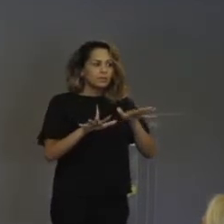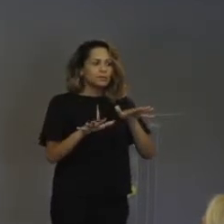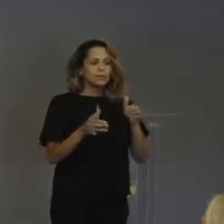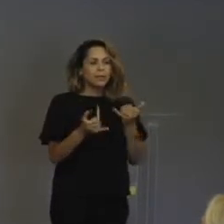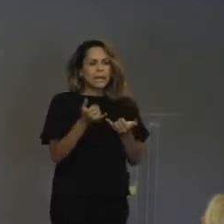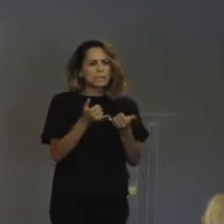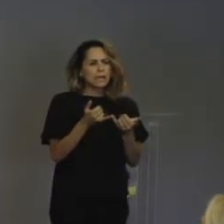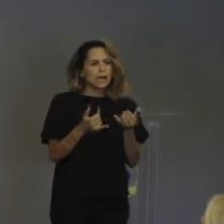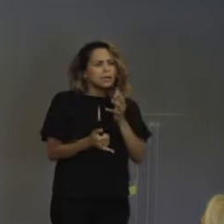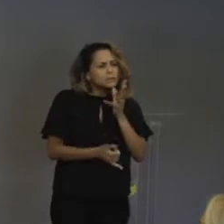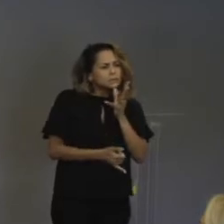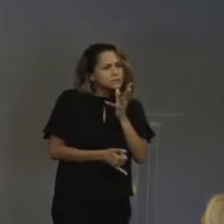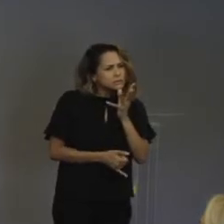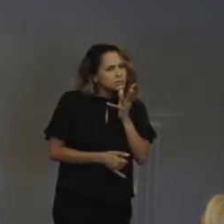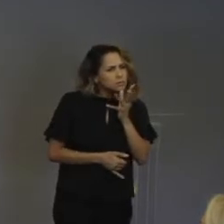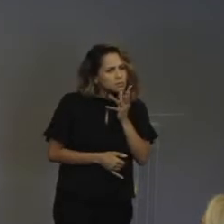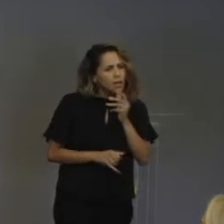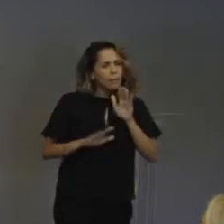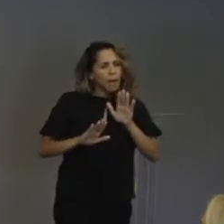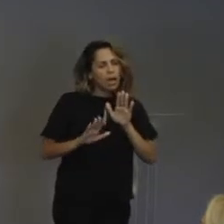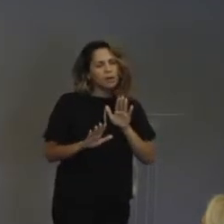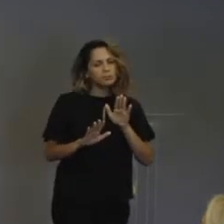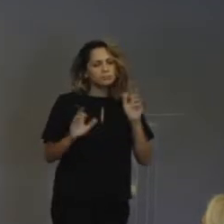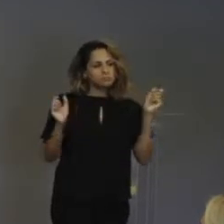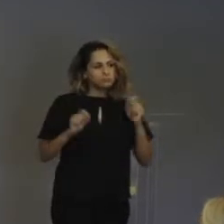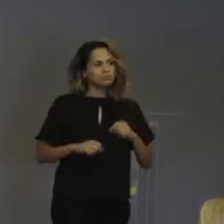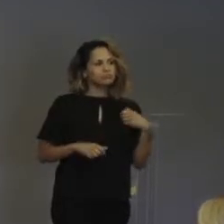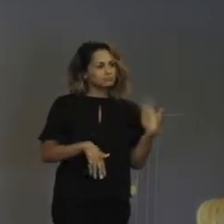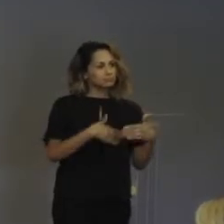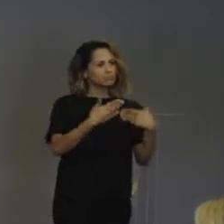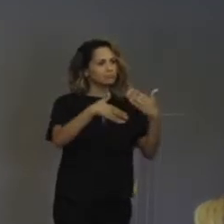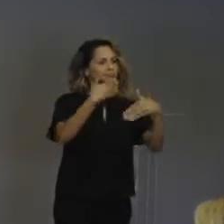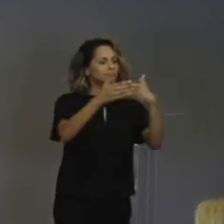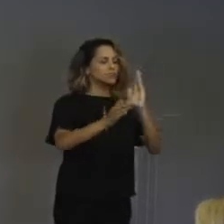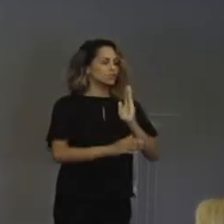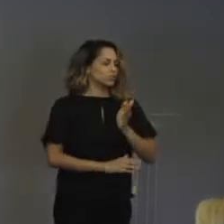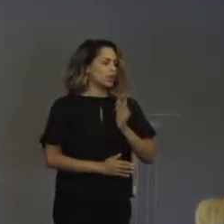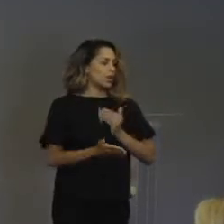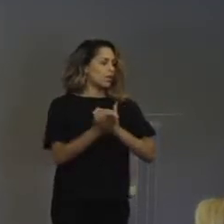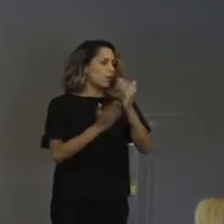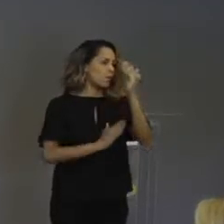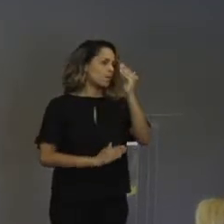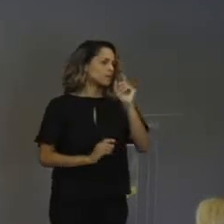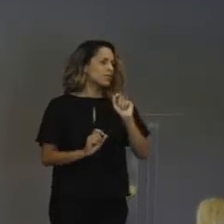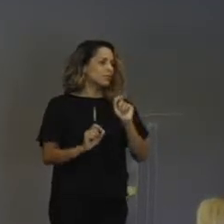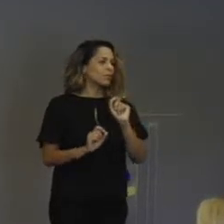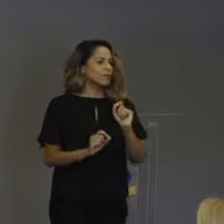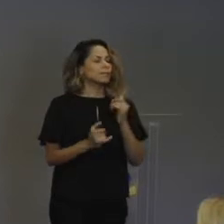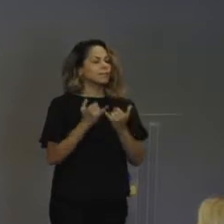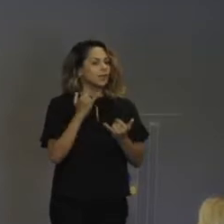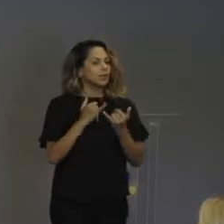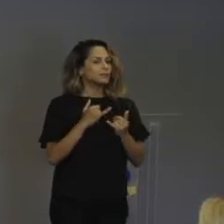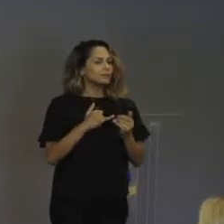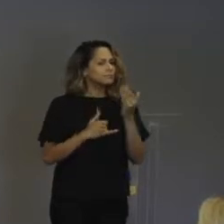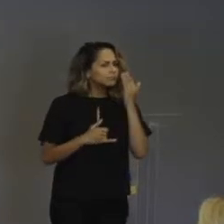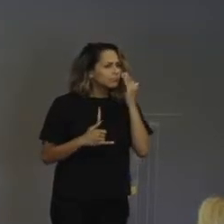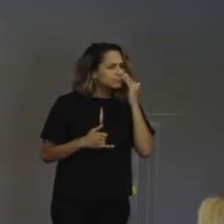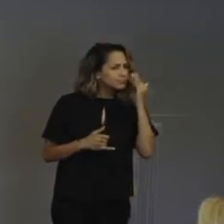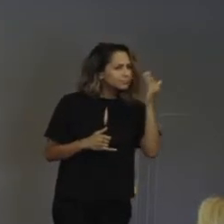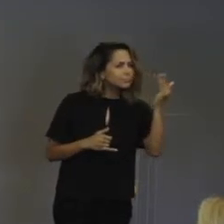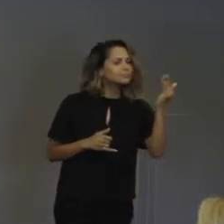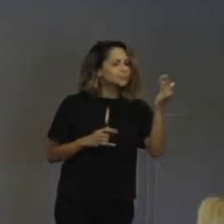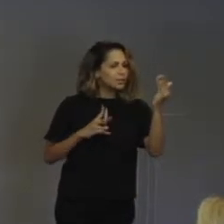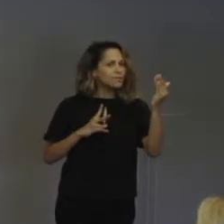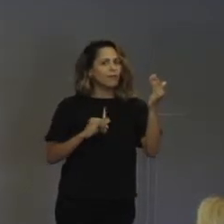nem escala que a gente gostaria que já estivesse, né? Mas é um movimento cuja tendência é muito pronunciada de fazer com que essa